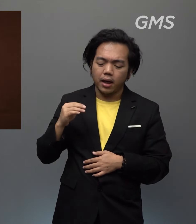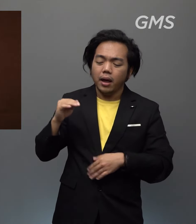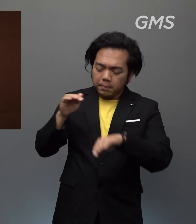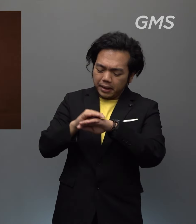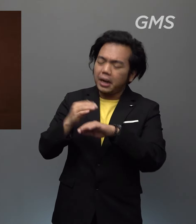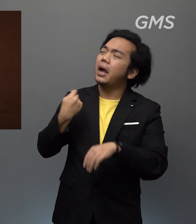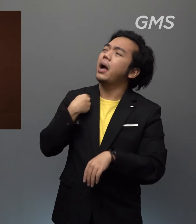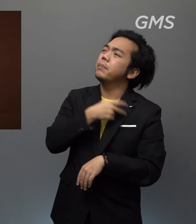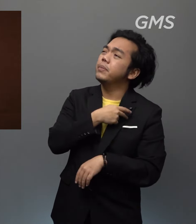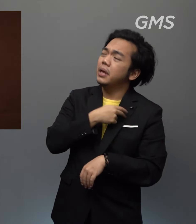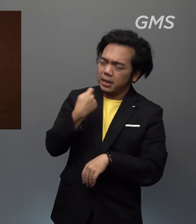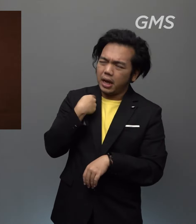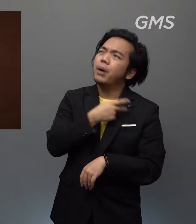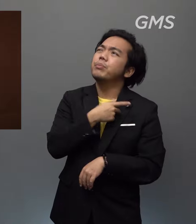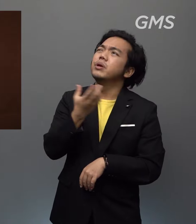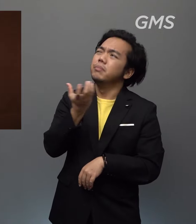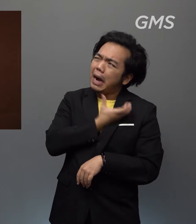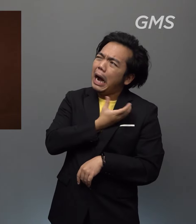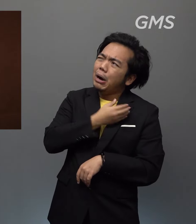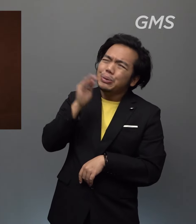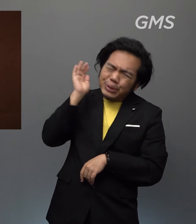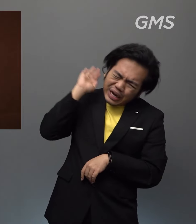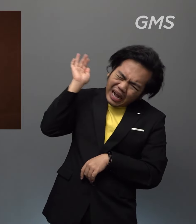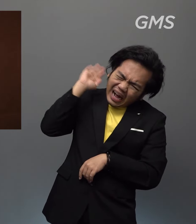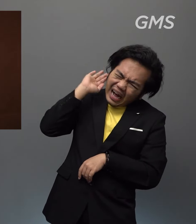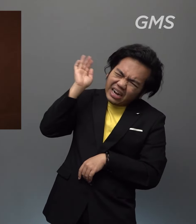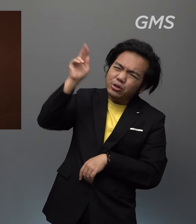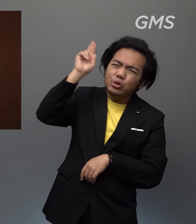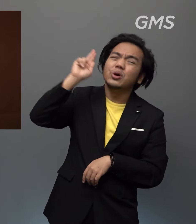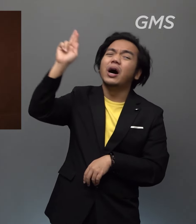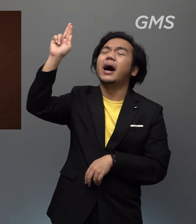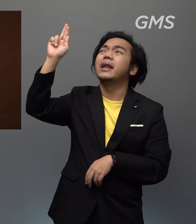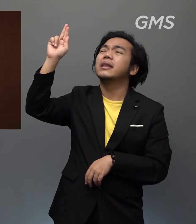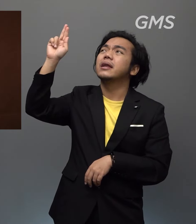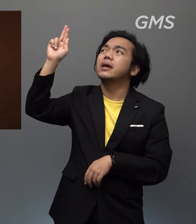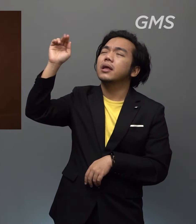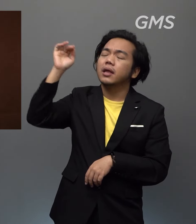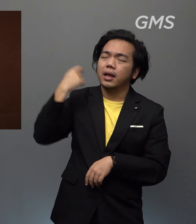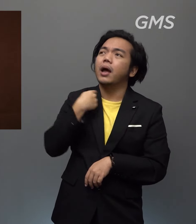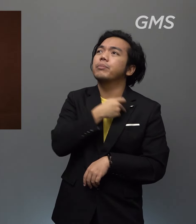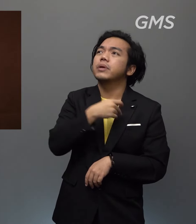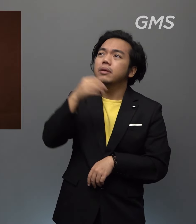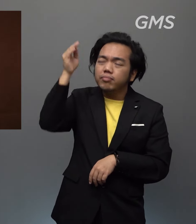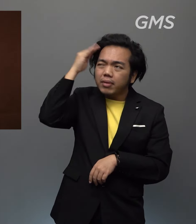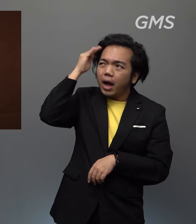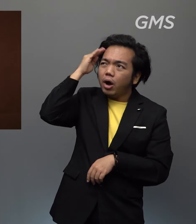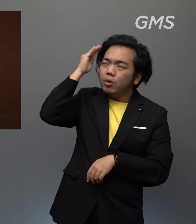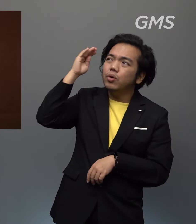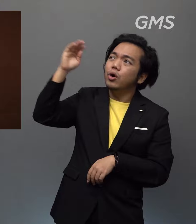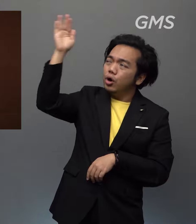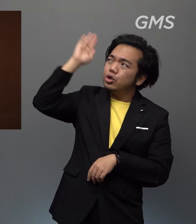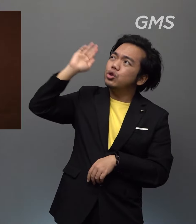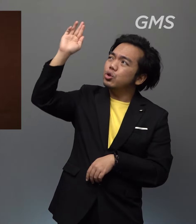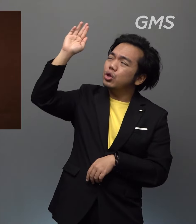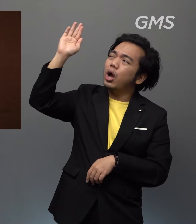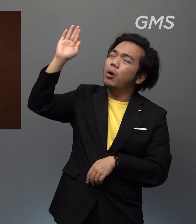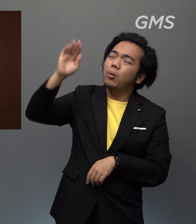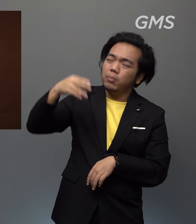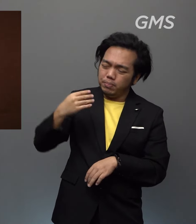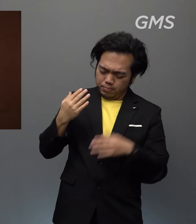ingin mendengarkannya. Kami tahu ya Tuhan, Engkau juga punya rencana atas pekerjaan, atas bisnis kami,